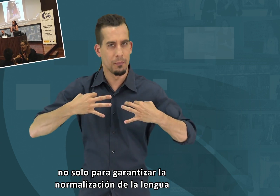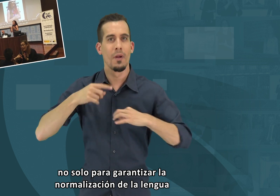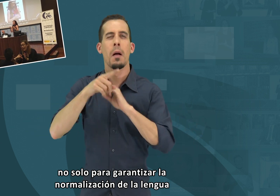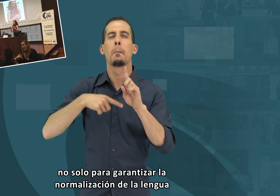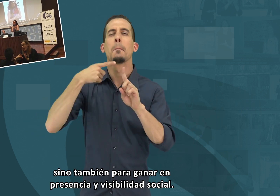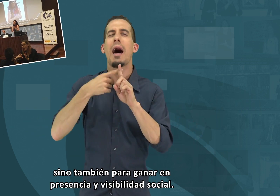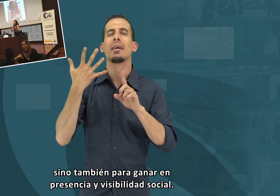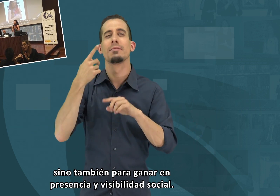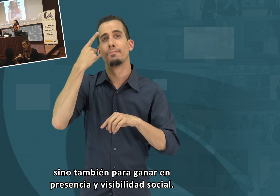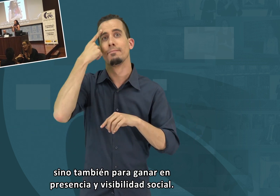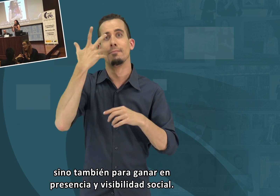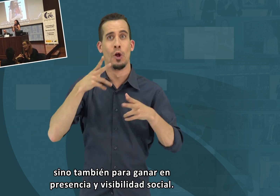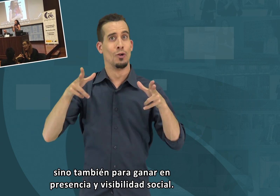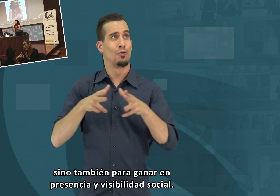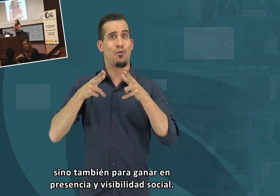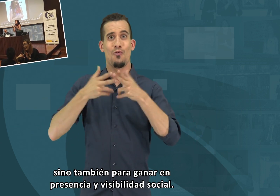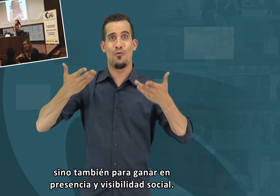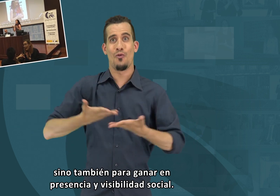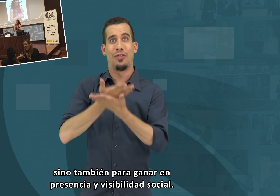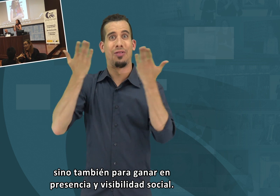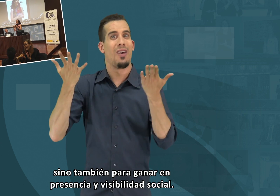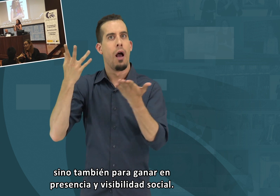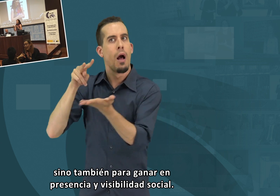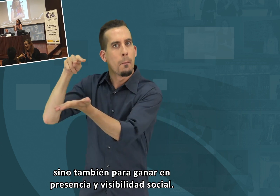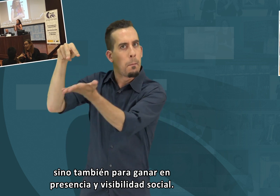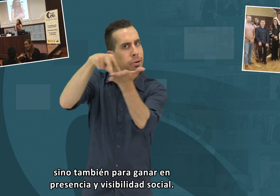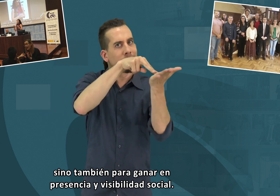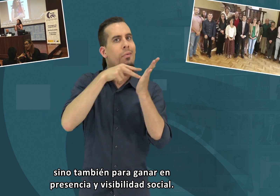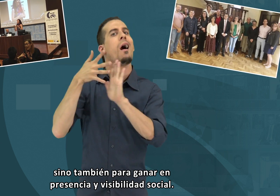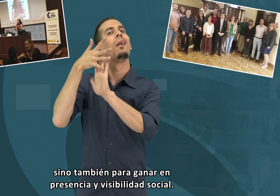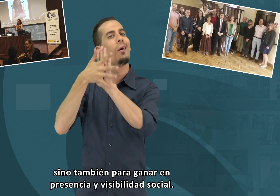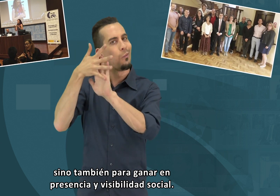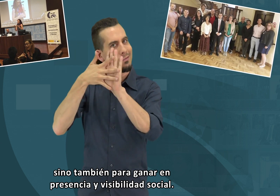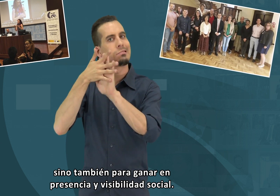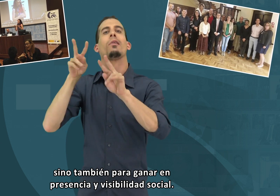también para ganar en presencia y visibilidad social.